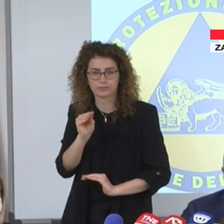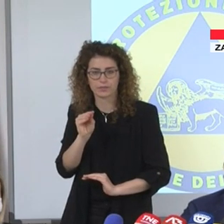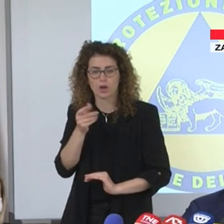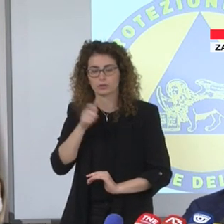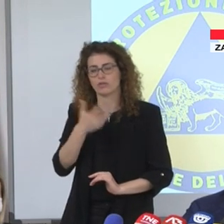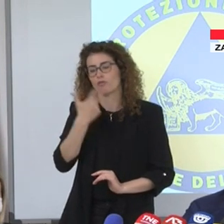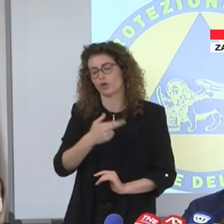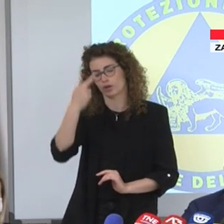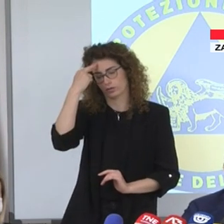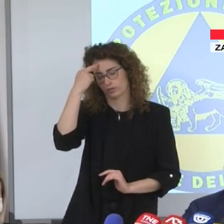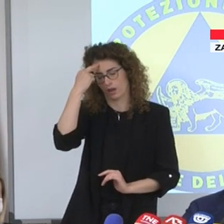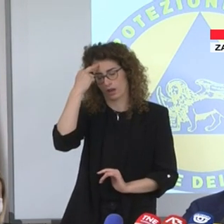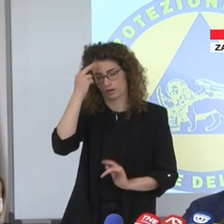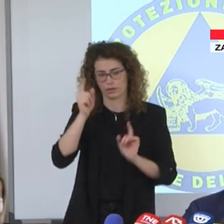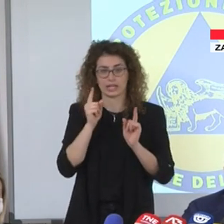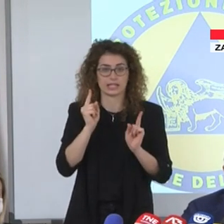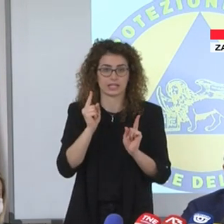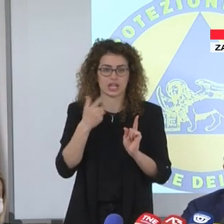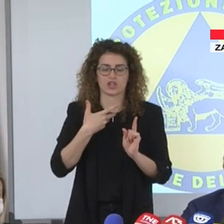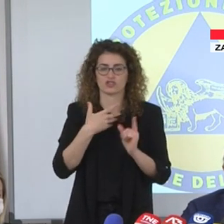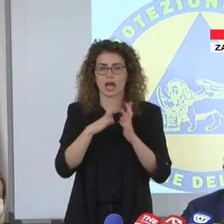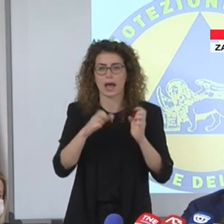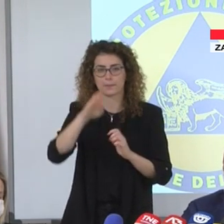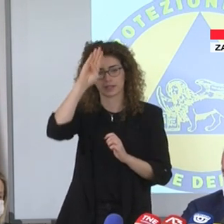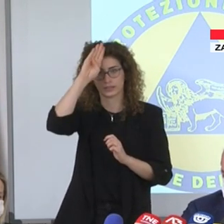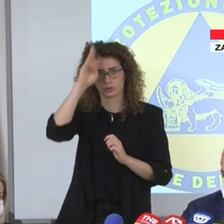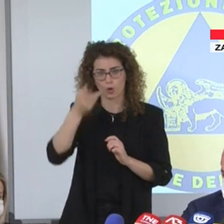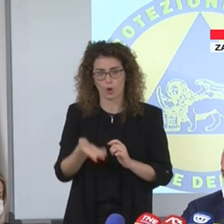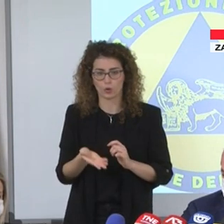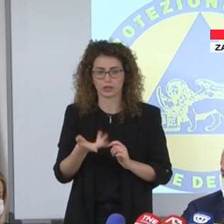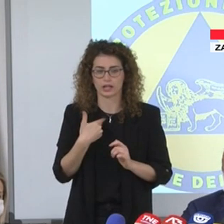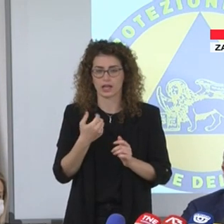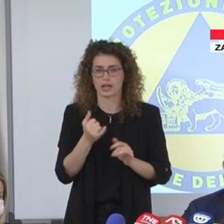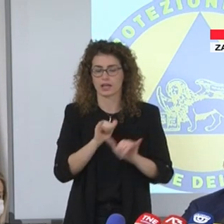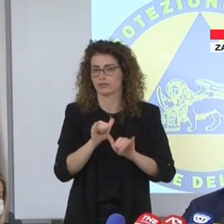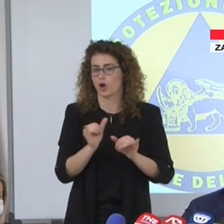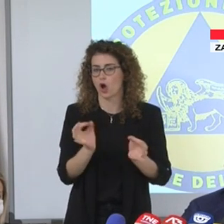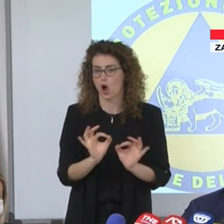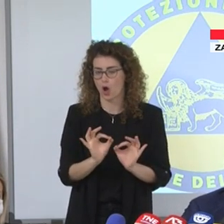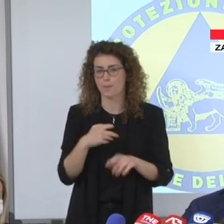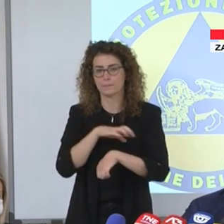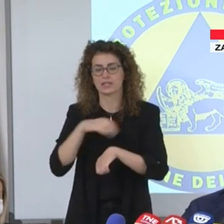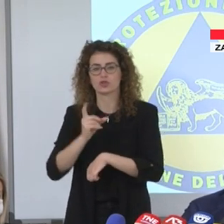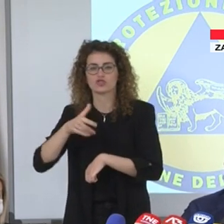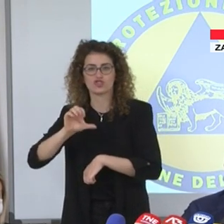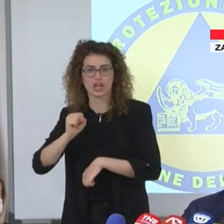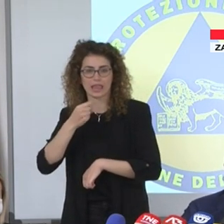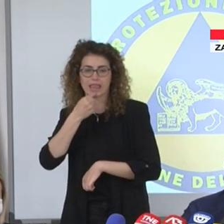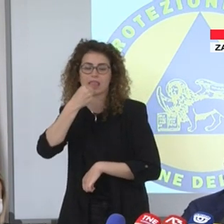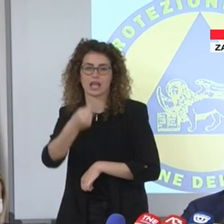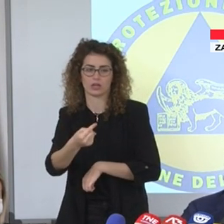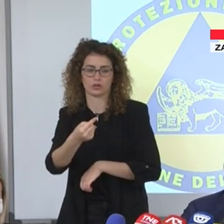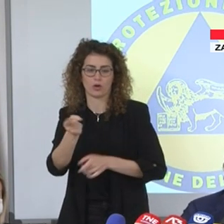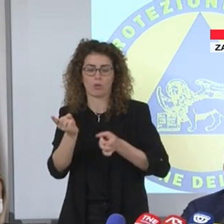ricordare che il governo, lo dico se ci fosse qualche imprenditore che non avesse ancora avuto l'informazione, il ministro Giorgetti per bocca sua durante